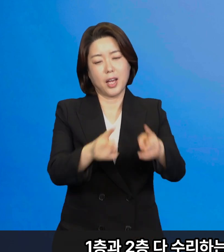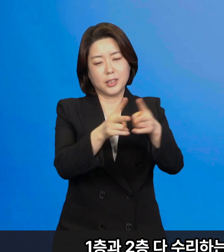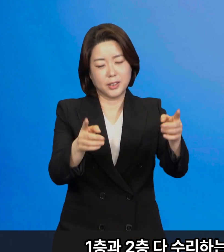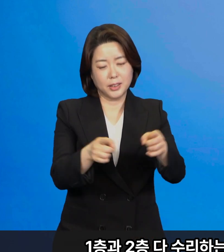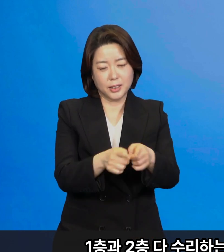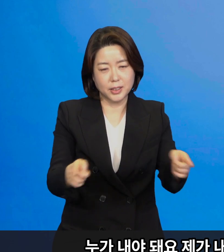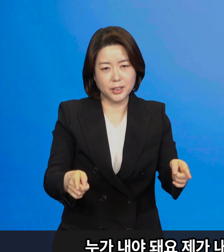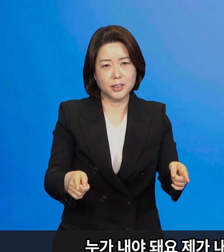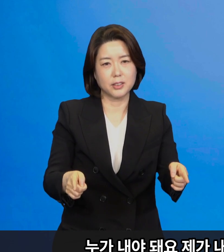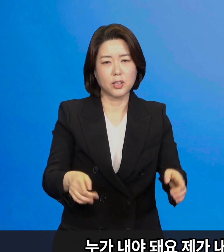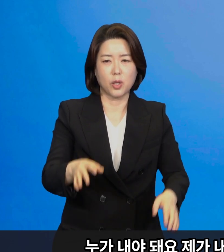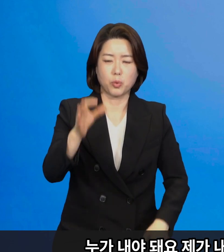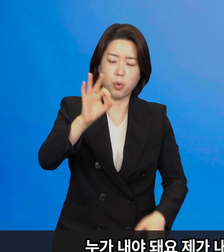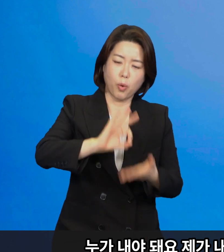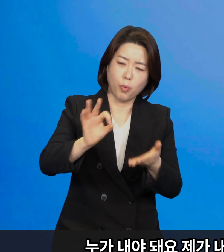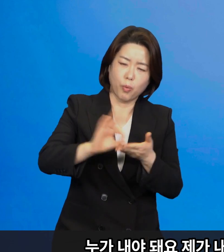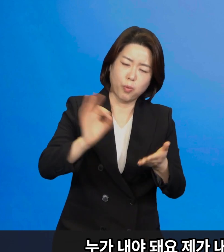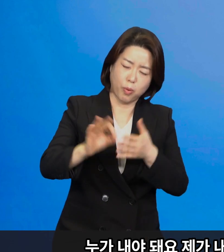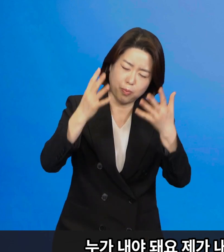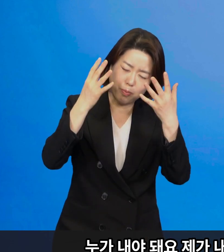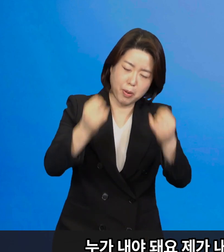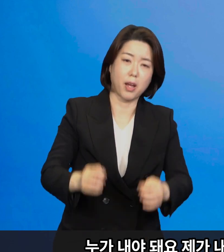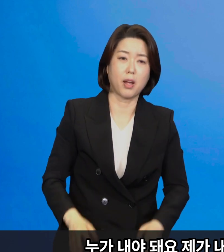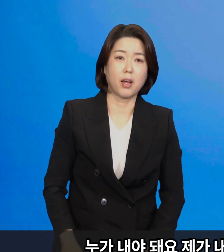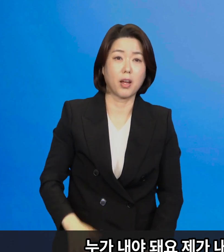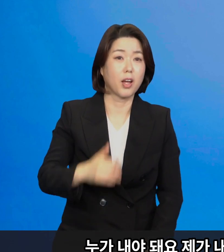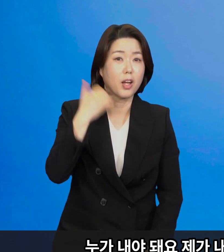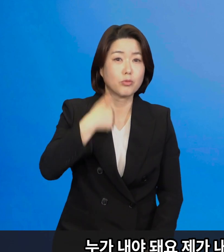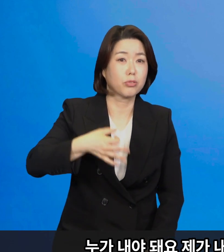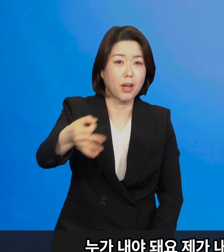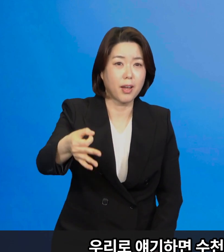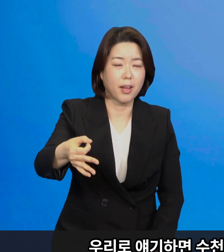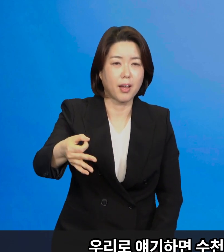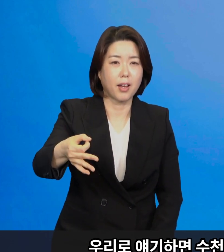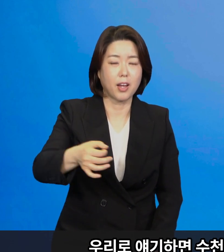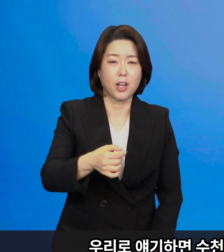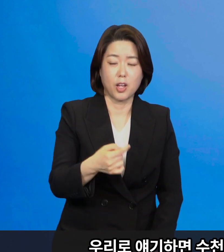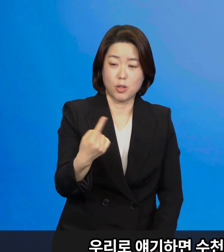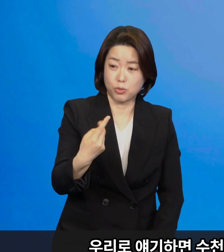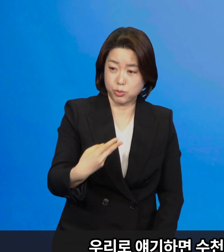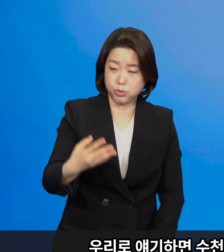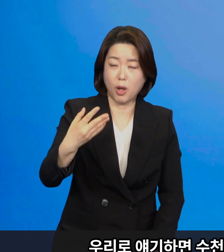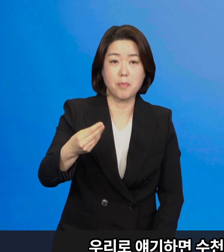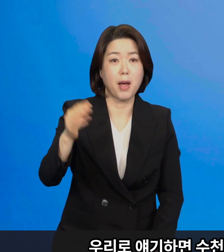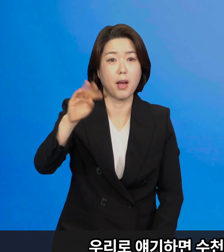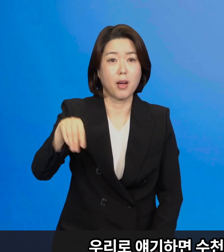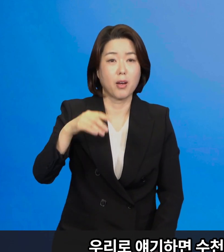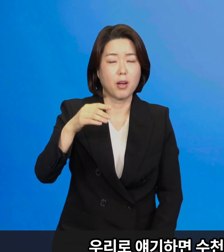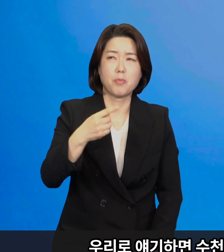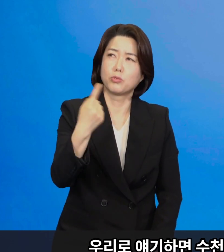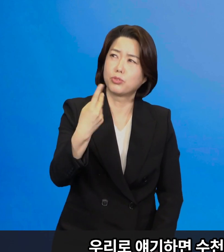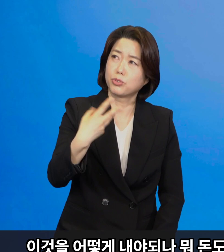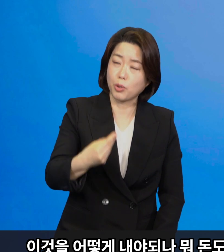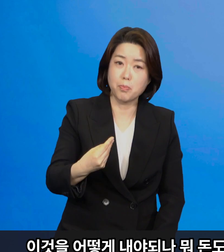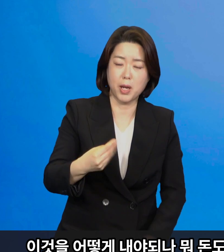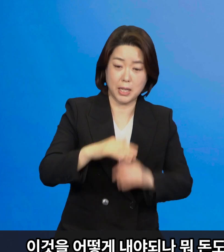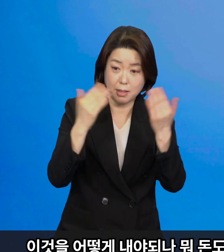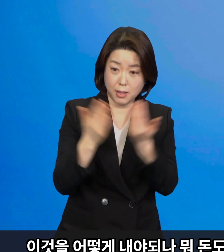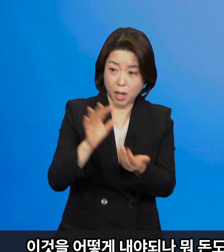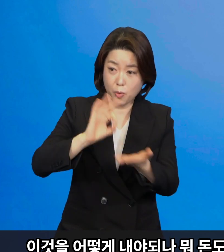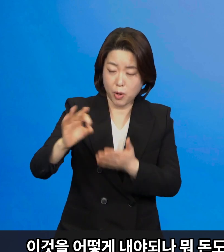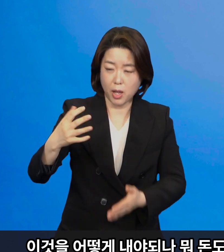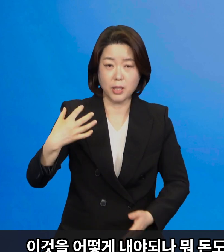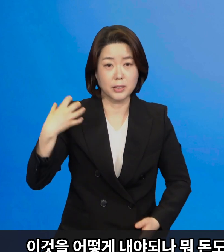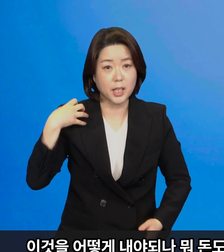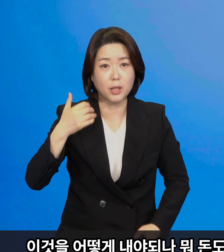드는 겁니다. 누가 내야 돼요? 제가 내야 되는 거예요. 수만 불을. 우리를 얘기하면 수천만 원을 내야 되는 겁니다. 이것을